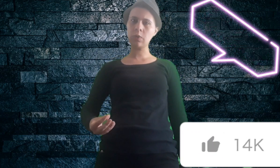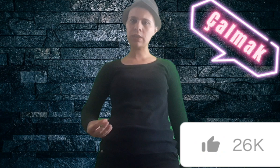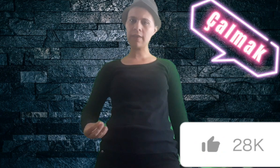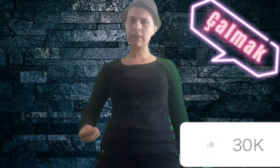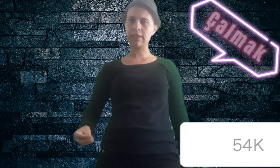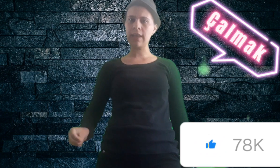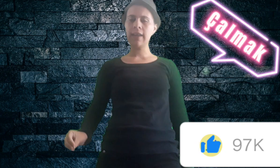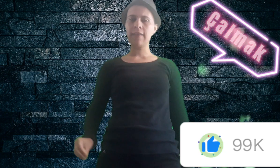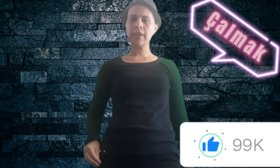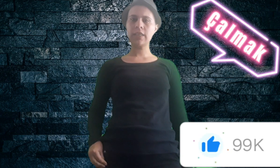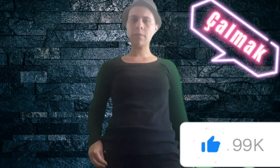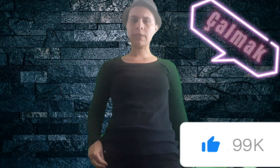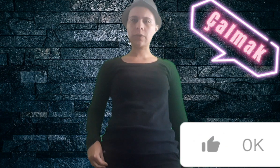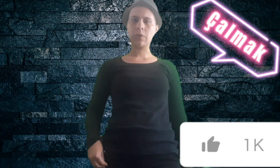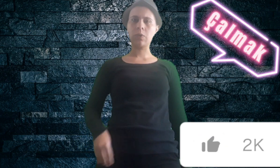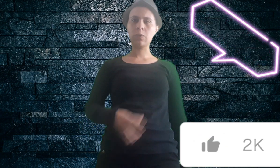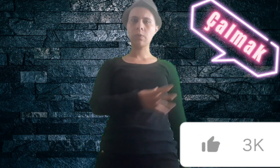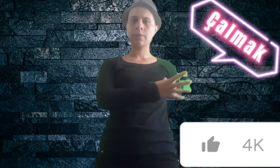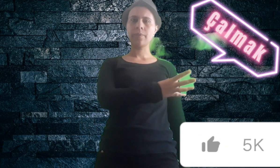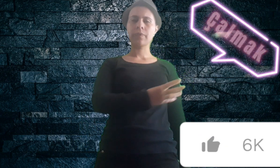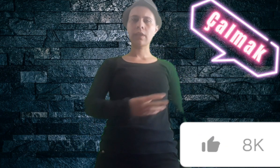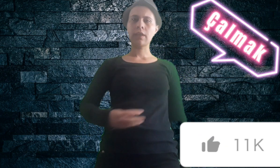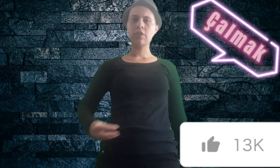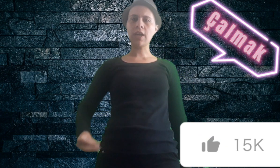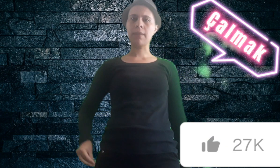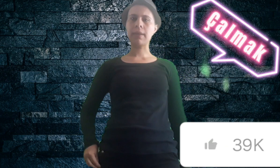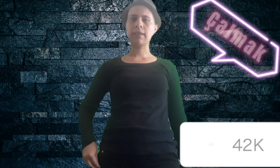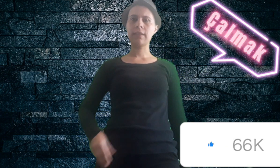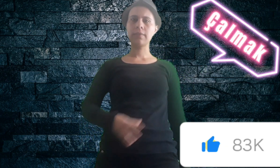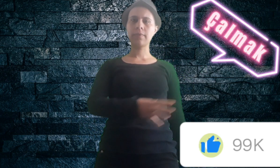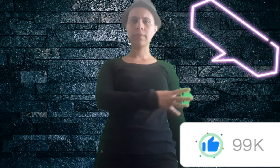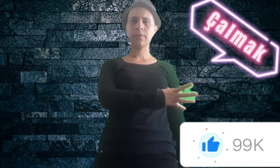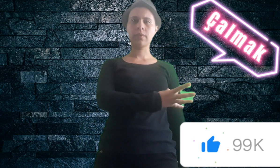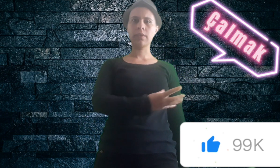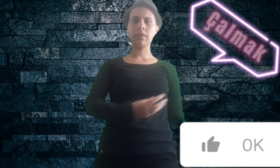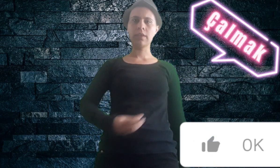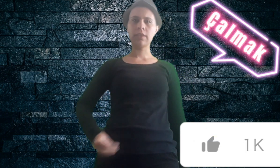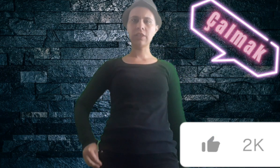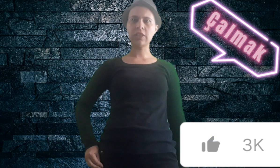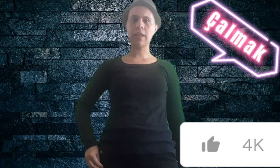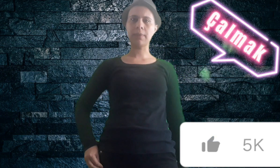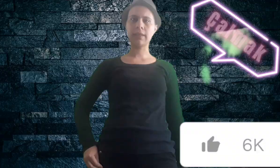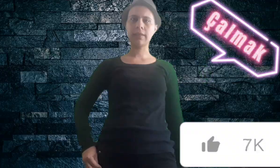oluşturuyoruz yavaşça ve cebimize koyuyoruz. Çalmak. Çalmak.